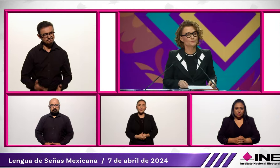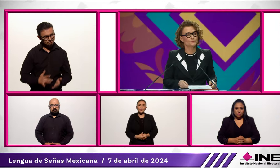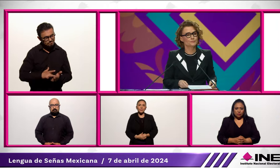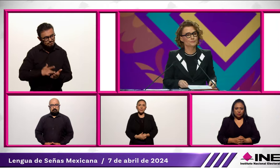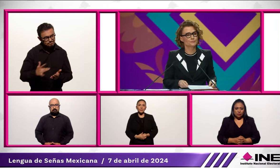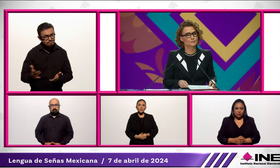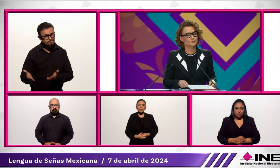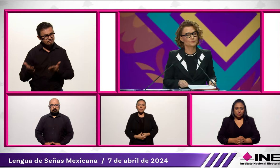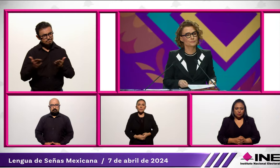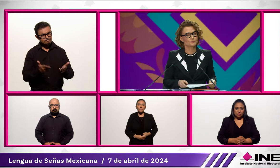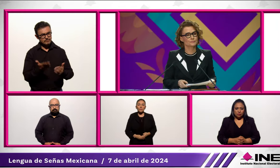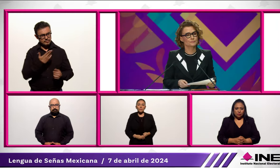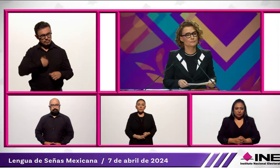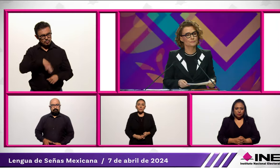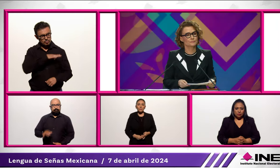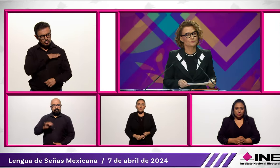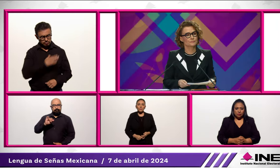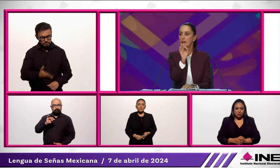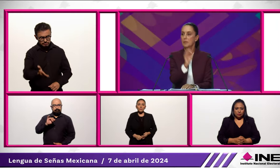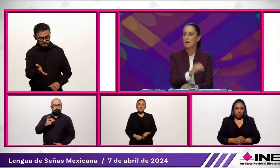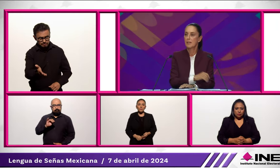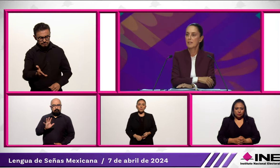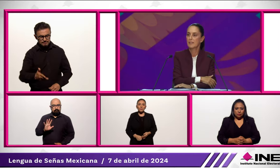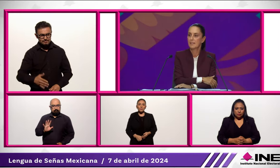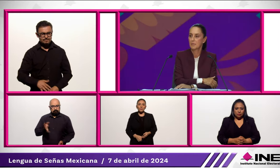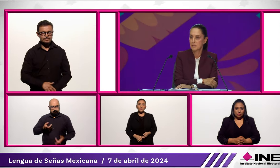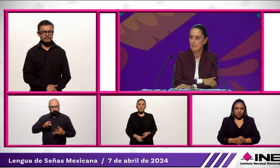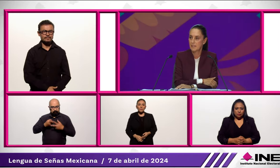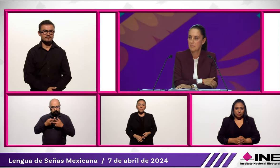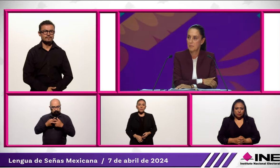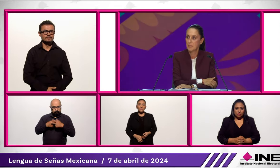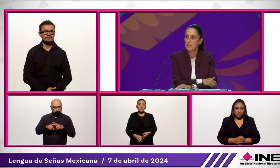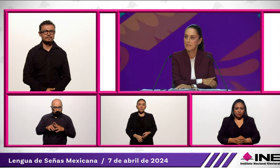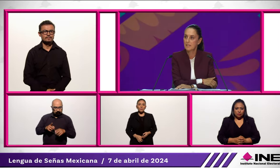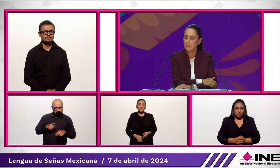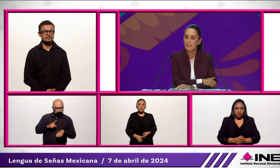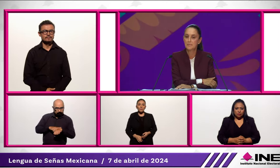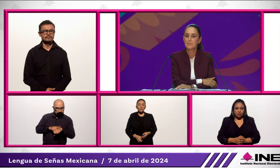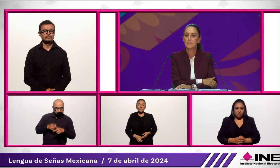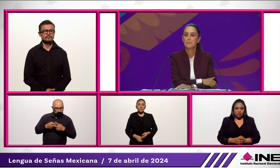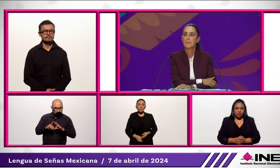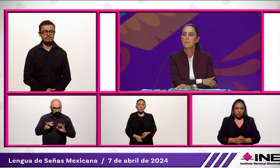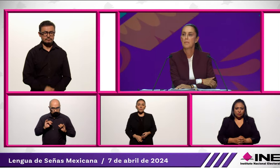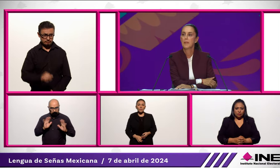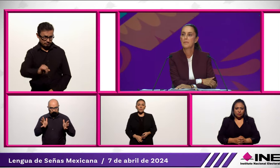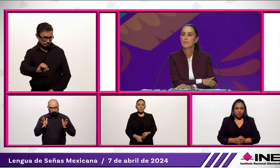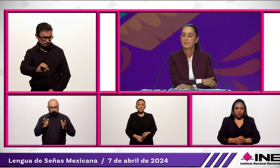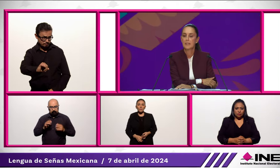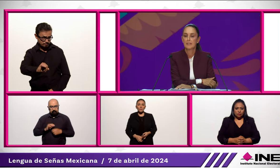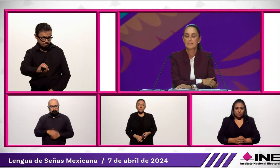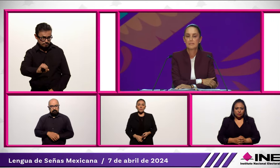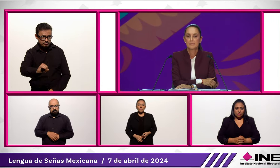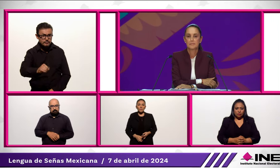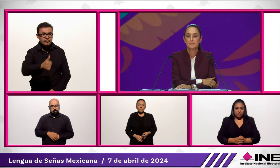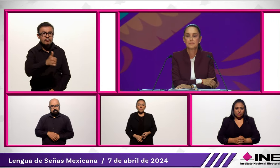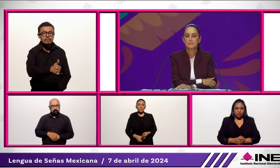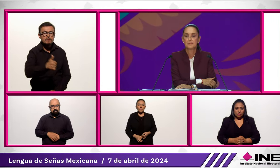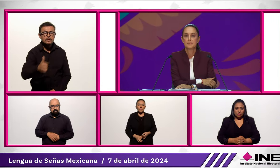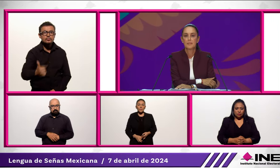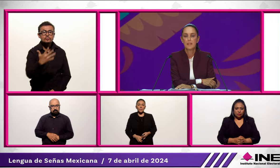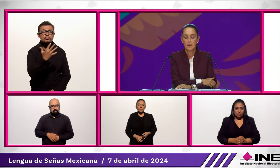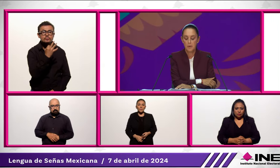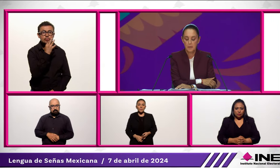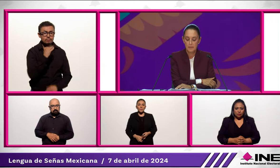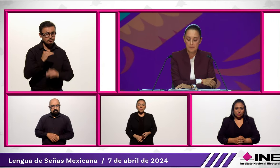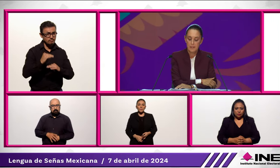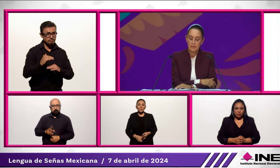Sheinbaum. Sí, ya inicia ahora la bolsa de tiempo, ¿verdad? Sí, tienen cada uno de ustedes 5 minutos, empezó la